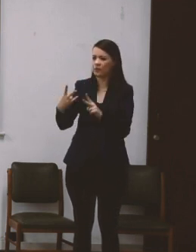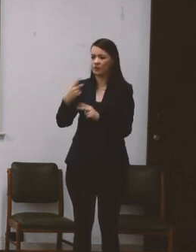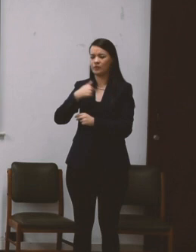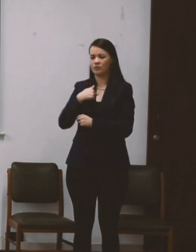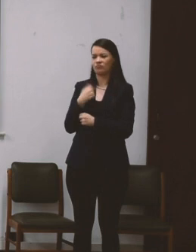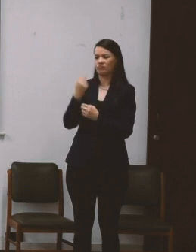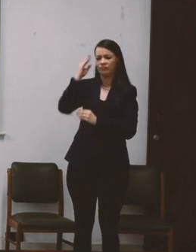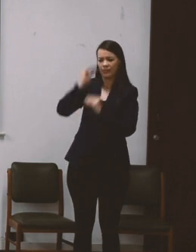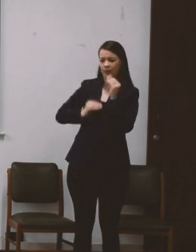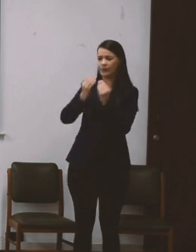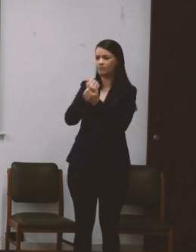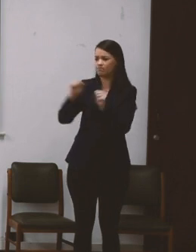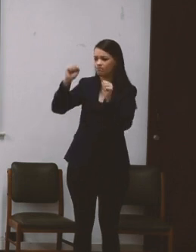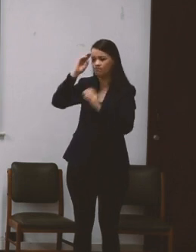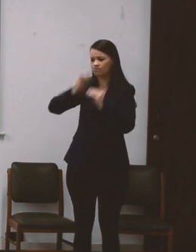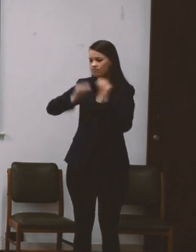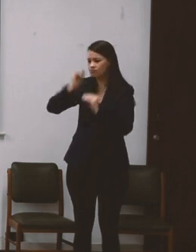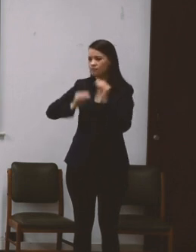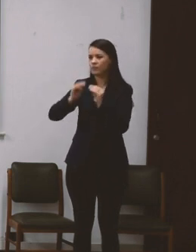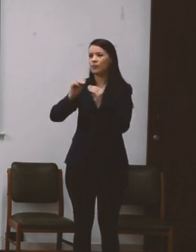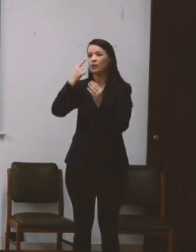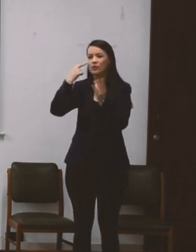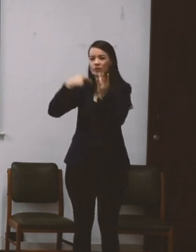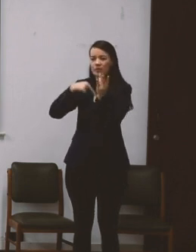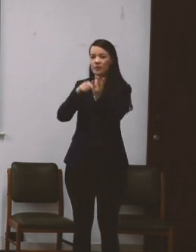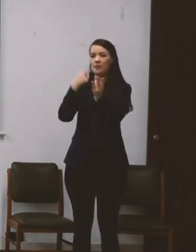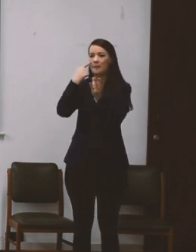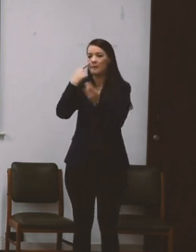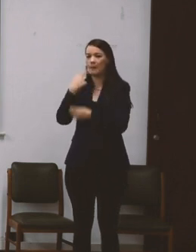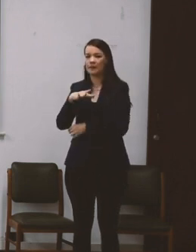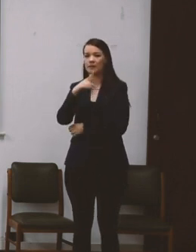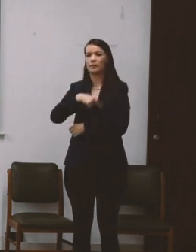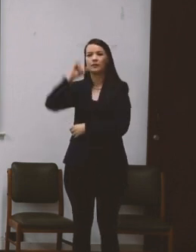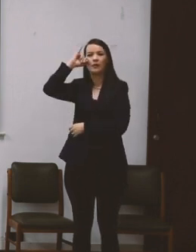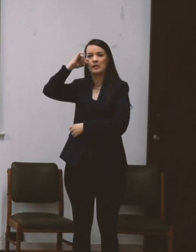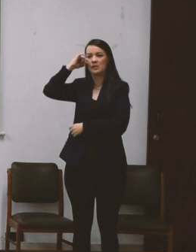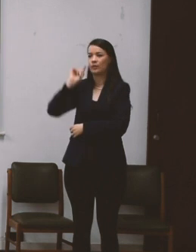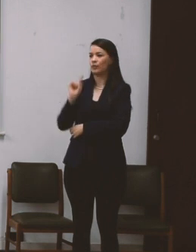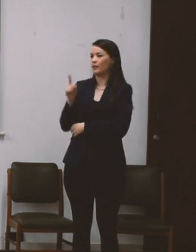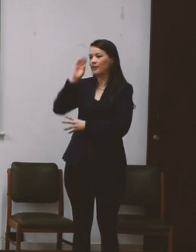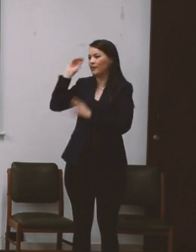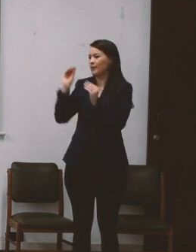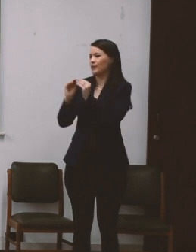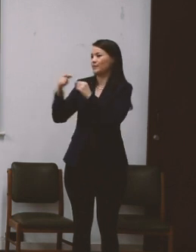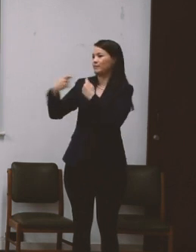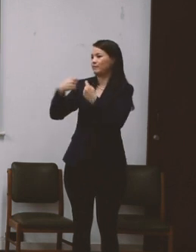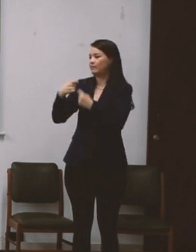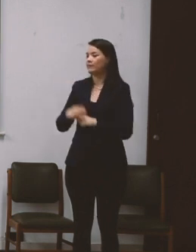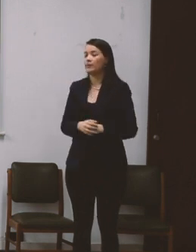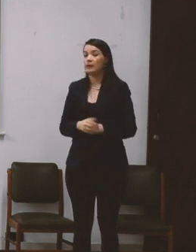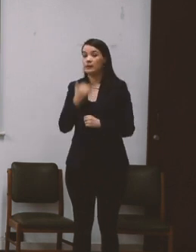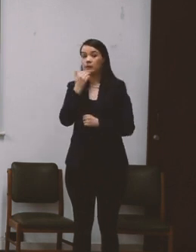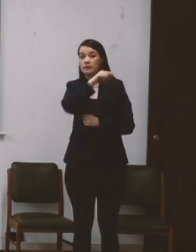esas formas de gobierno y subjetivación nos convierte en sujetos con posibles trastornos del comportamiento. Y no sé si